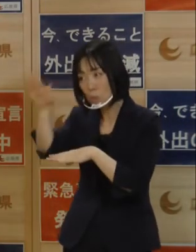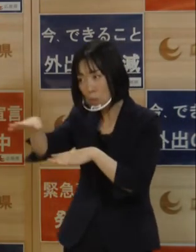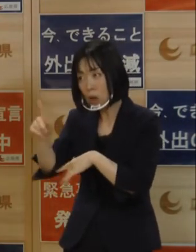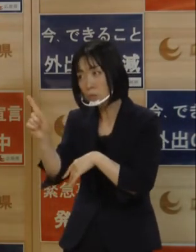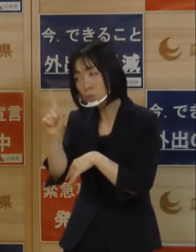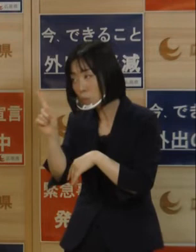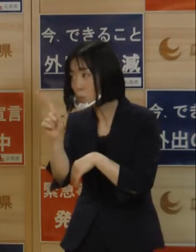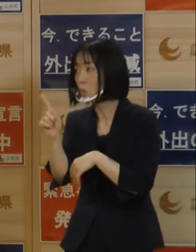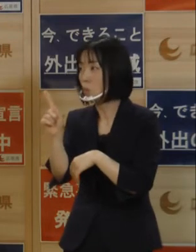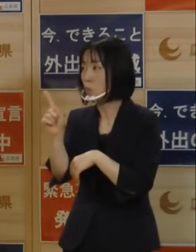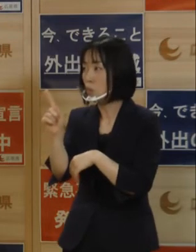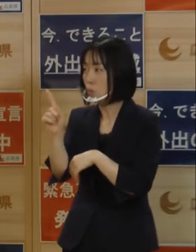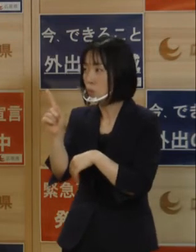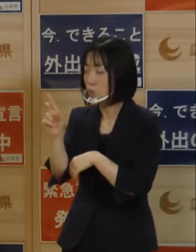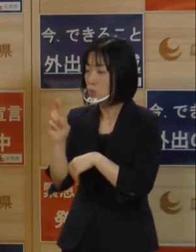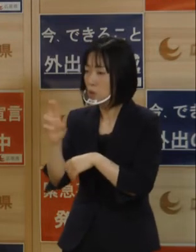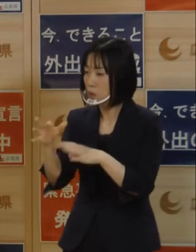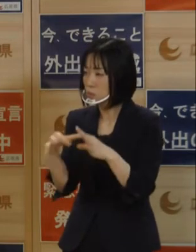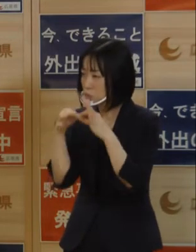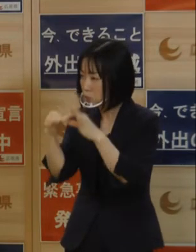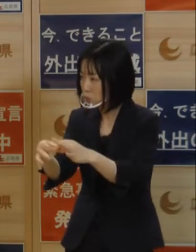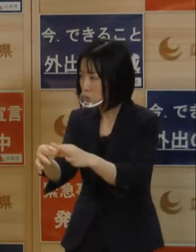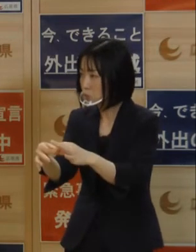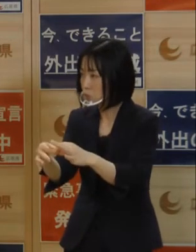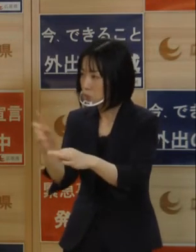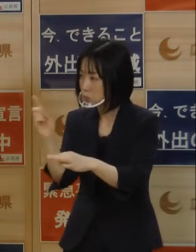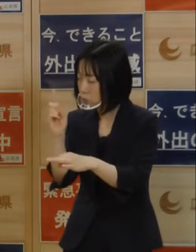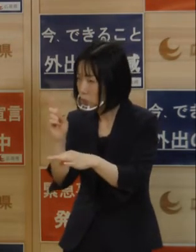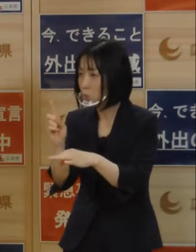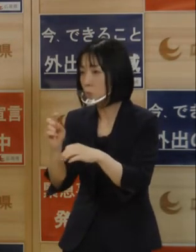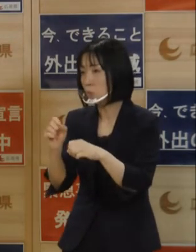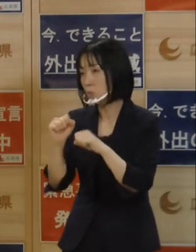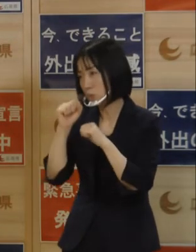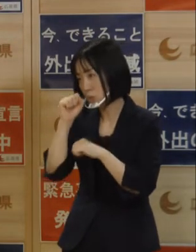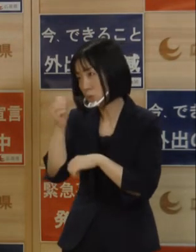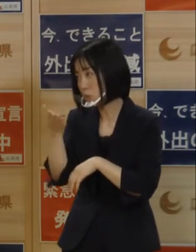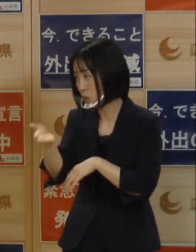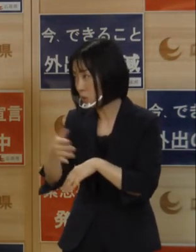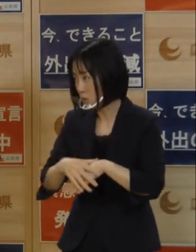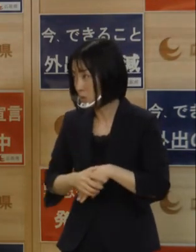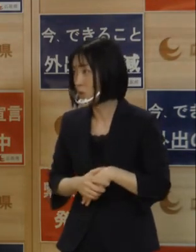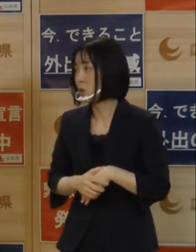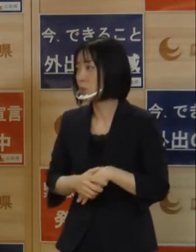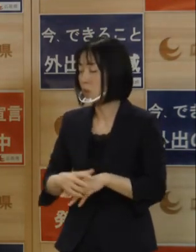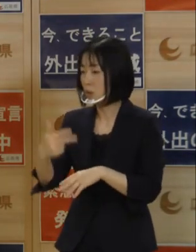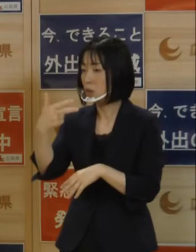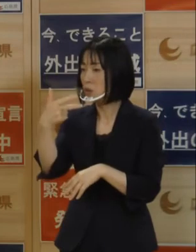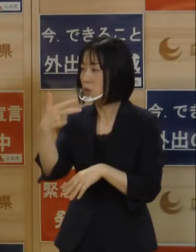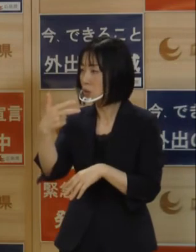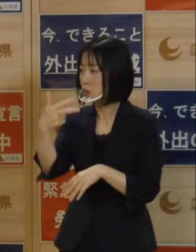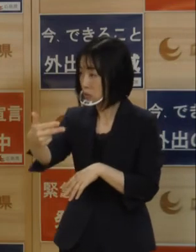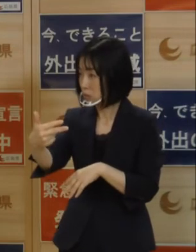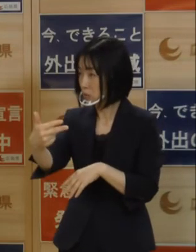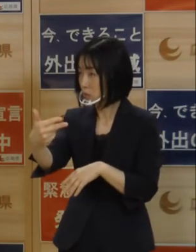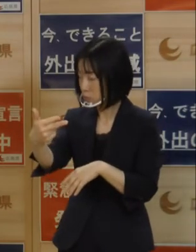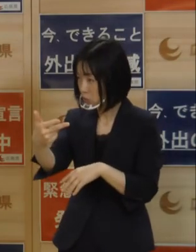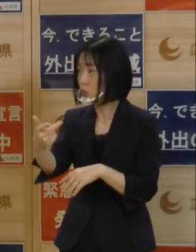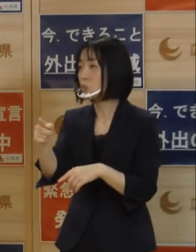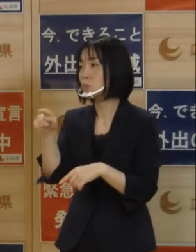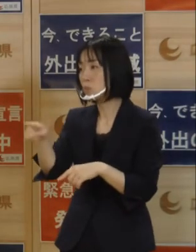いけませんし、まあ、そのために地元の市や町が入った、まあ、町じゃないですけど市が入っているわけですけども、